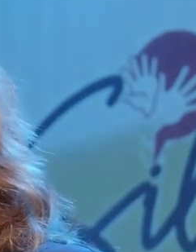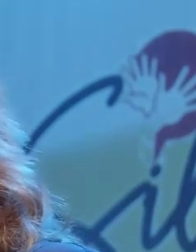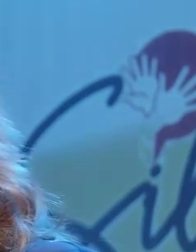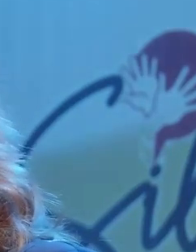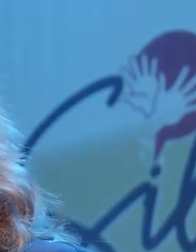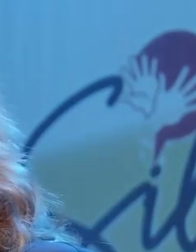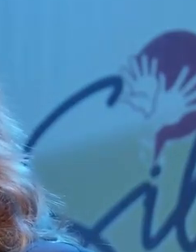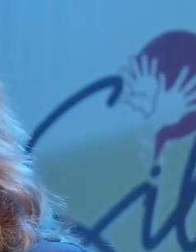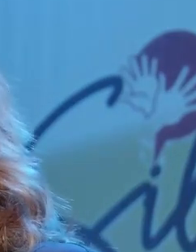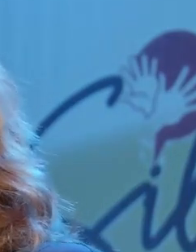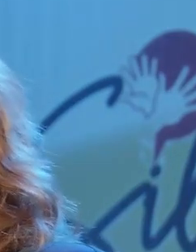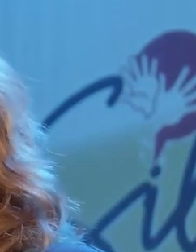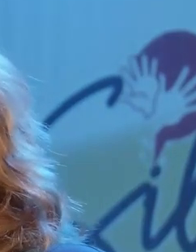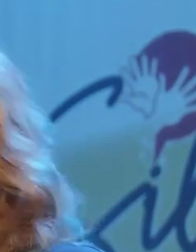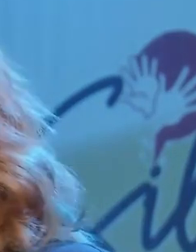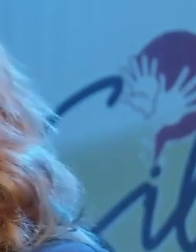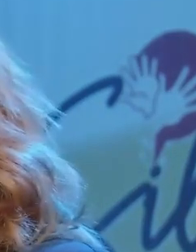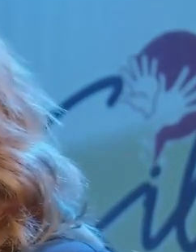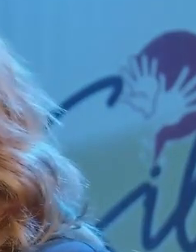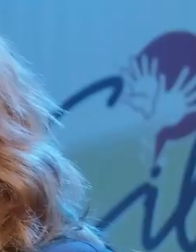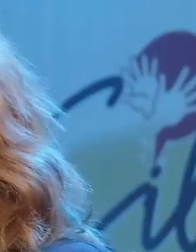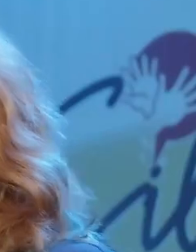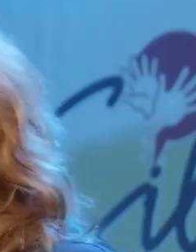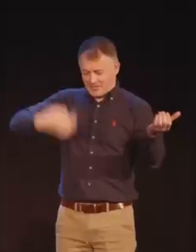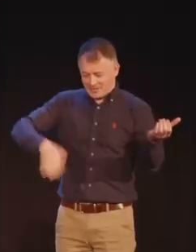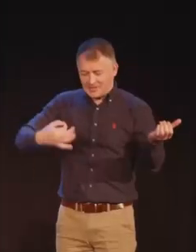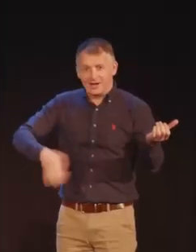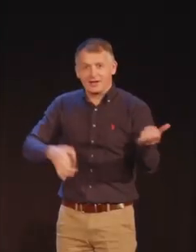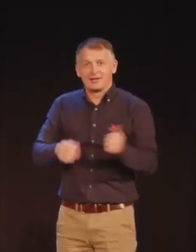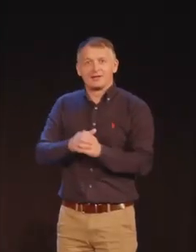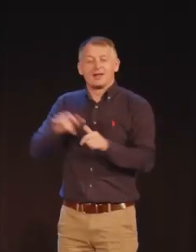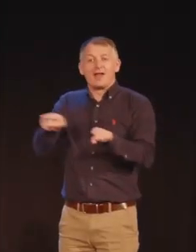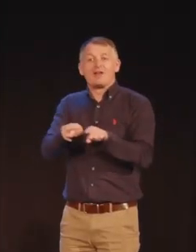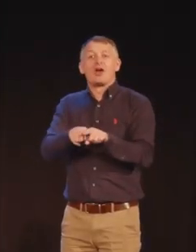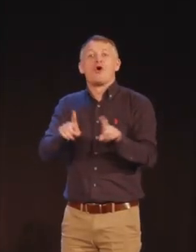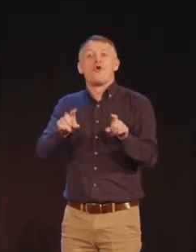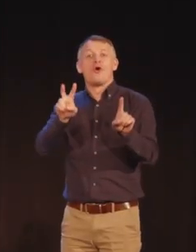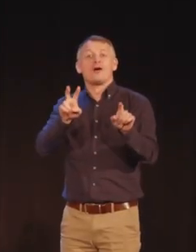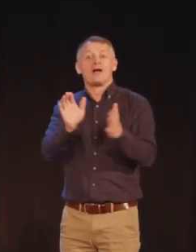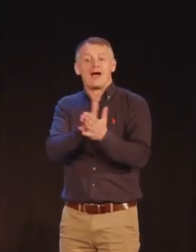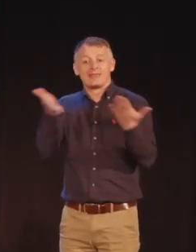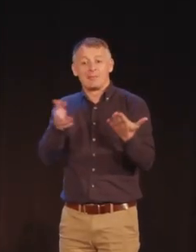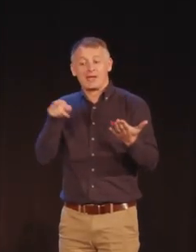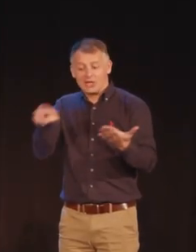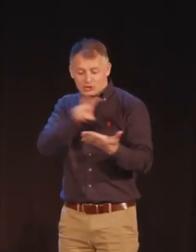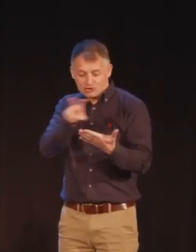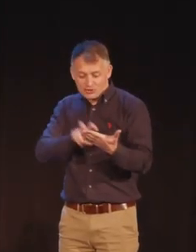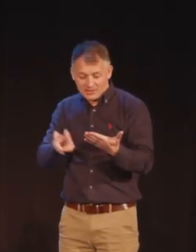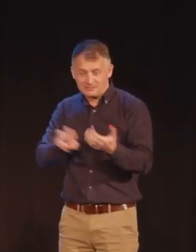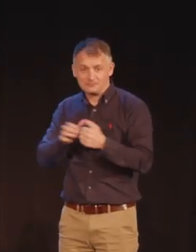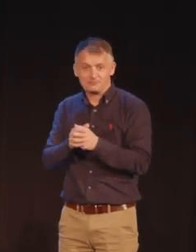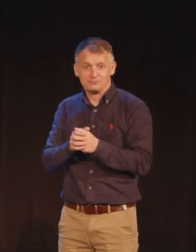la o chitară care stătea pe genunchi, precum o carte, și pe care o citeau așa cum eu n-am